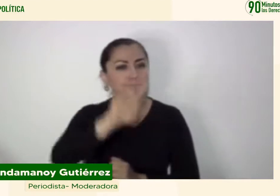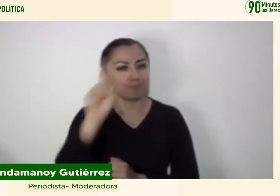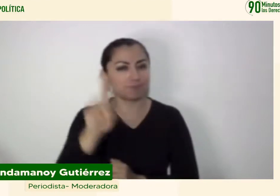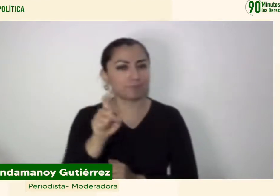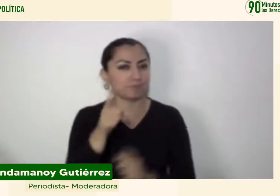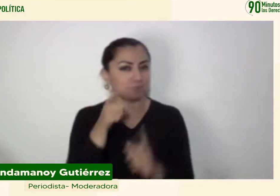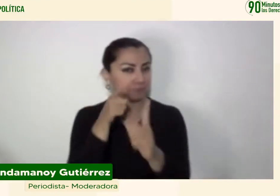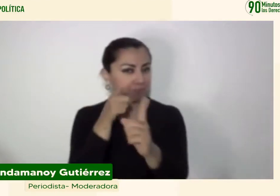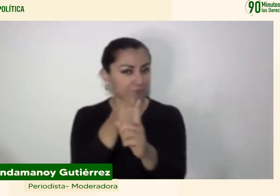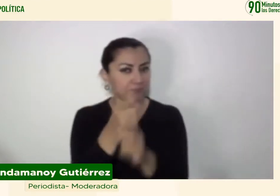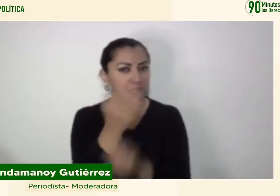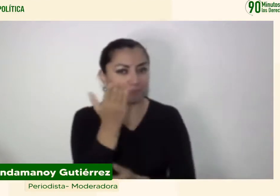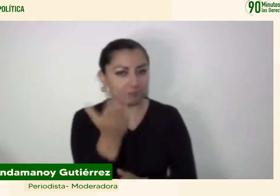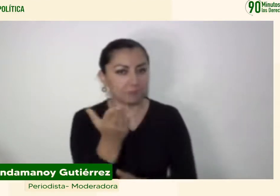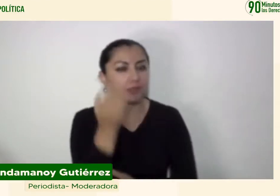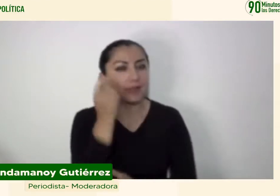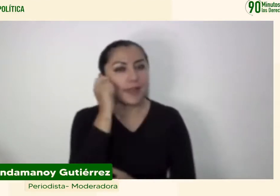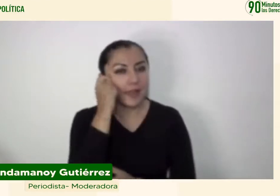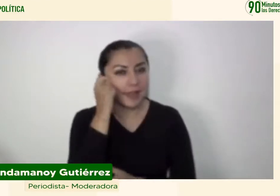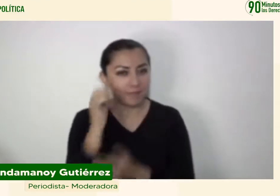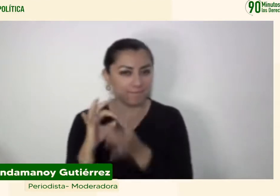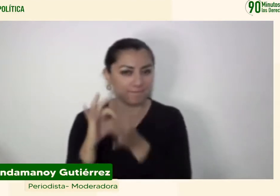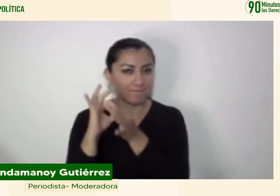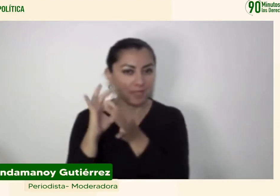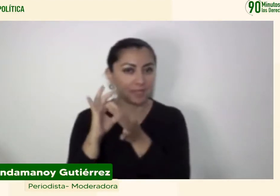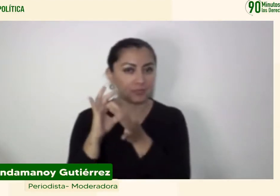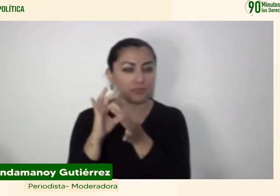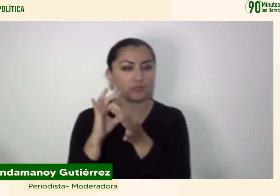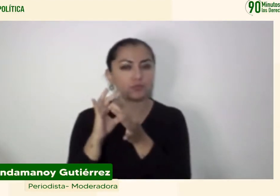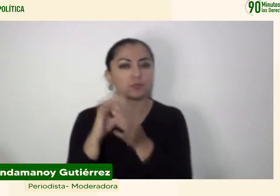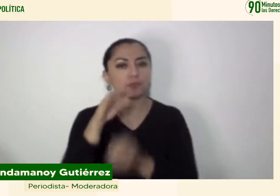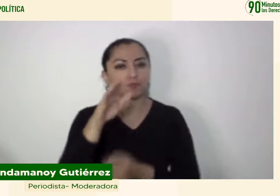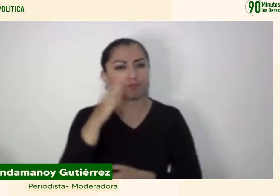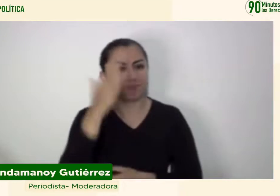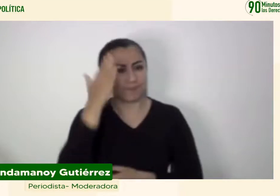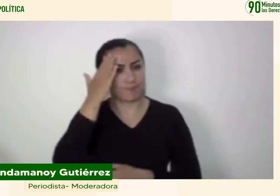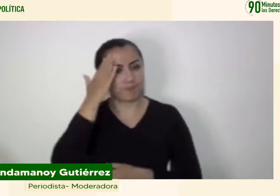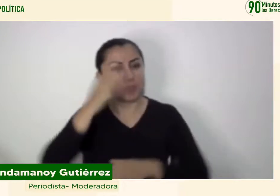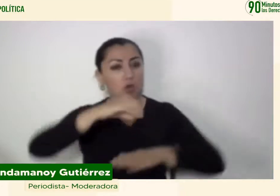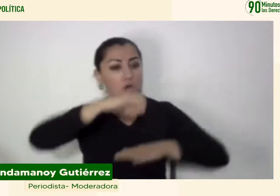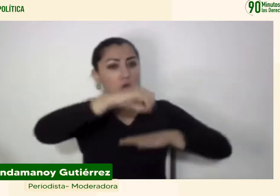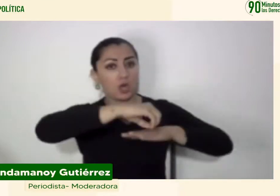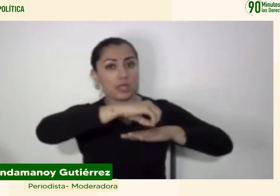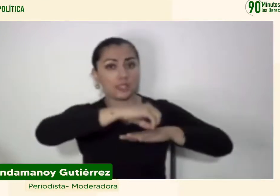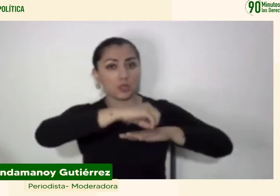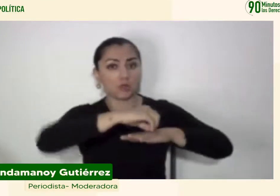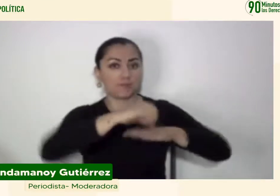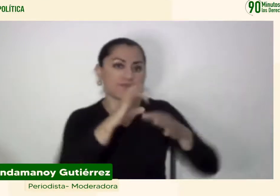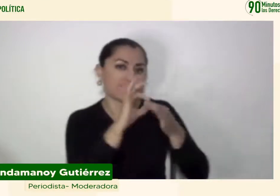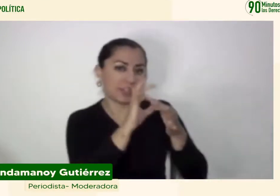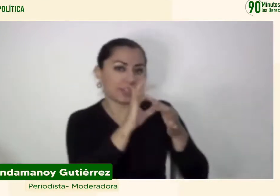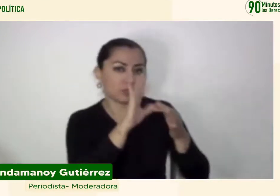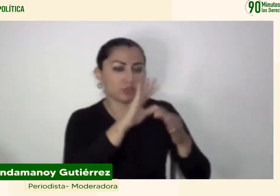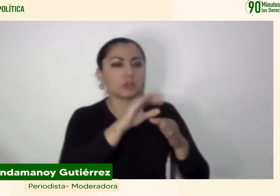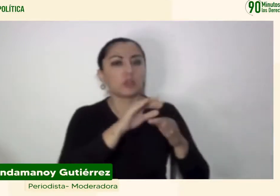conversación ahora vamos con otra pregunta pero vamos con henry henry las